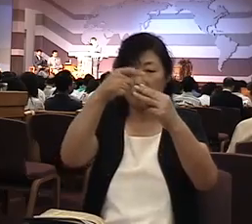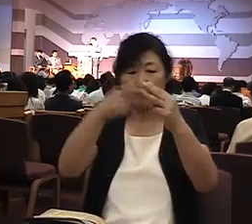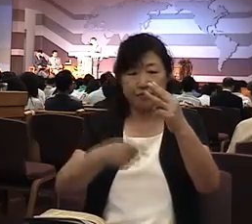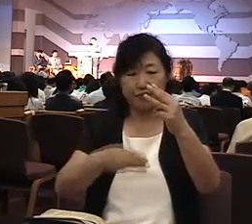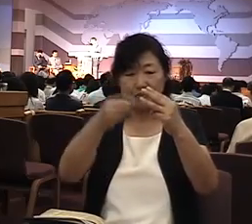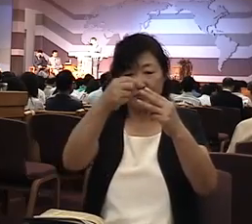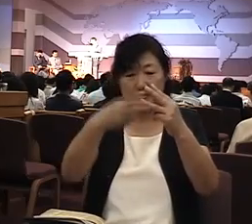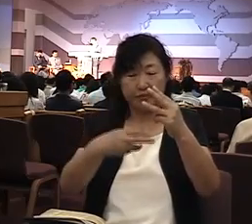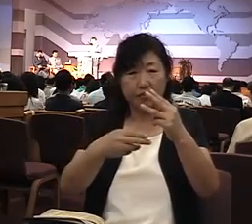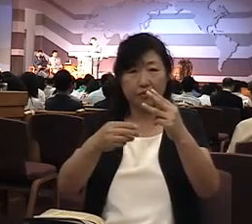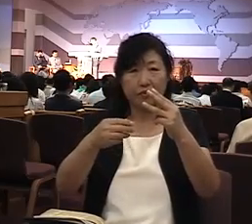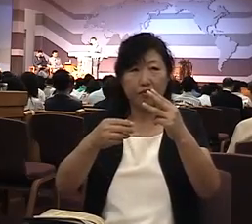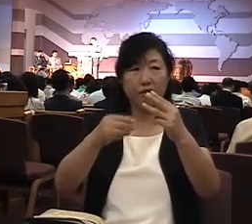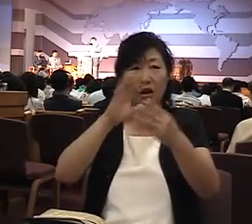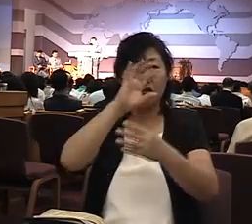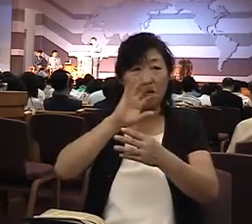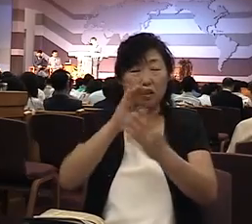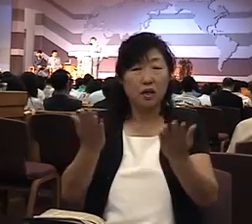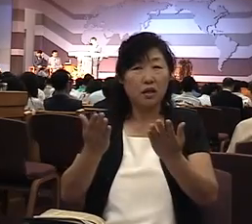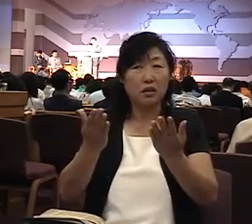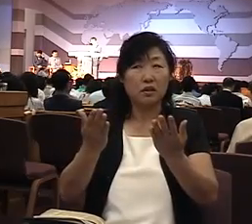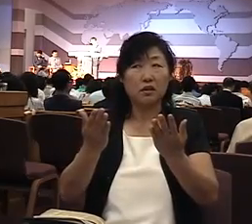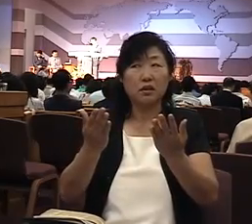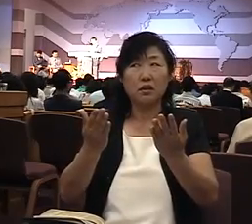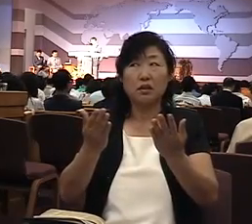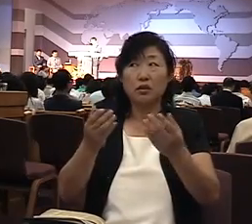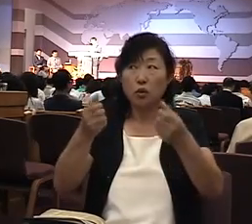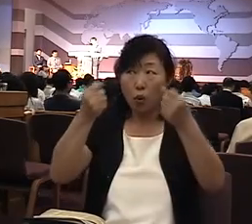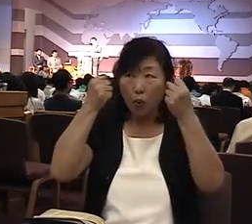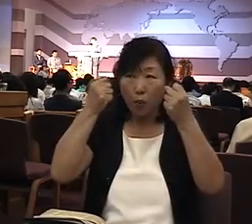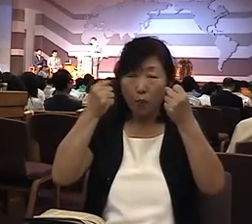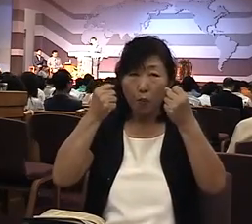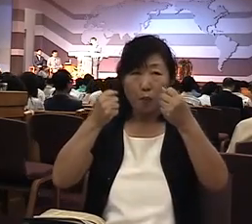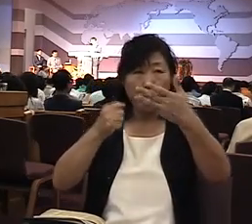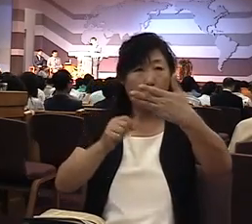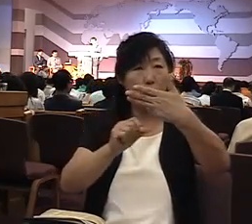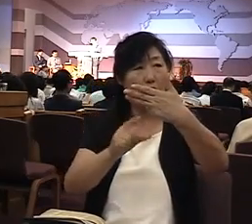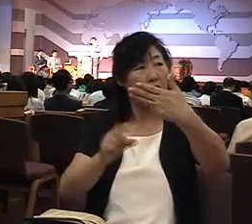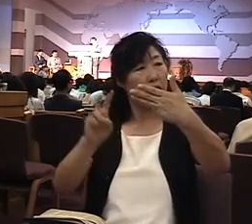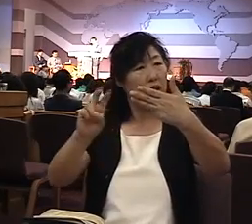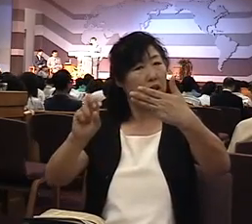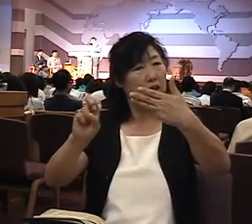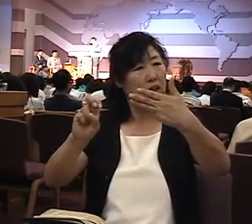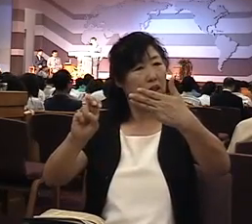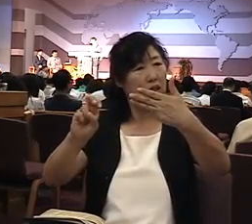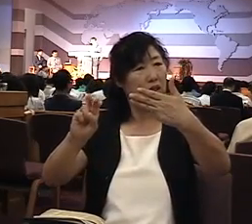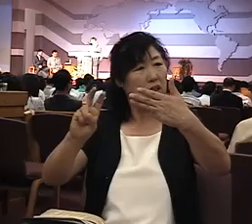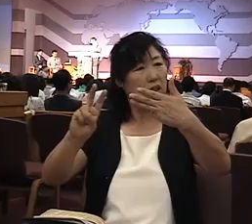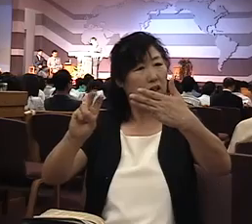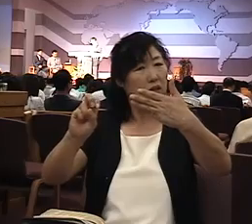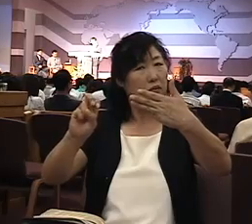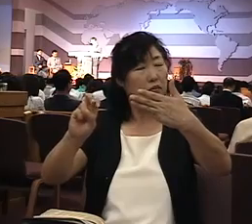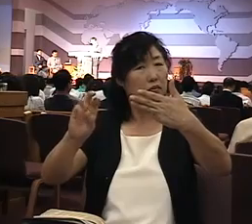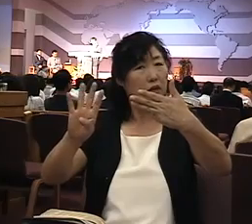졸업 및 대강 예배가 다음 주일입니다. 8월 26일 오후 4시 45분. 예년보다 한 2주 정도